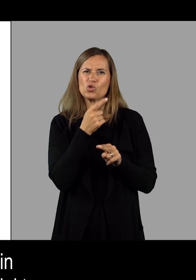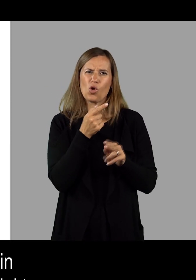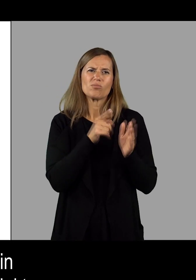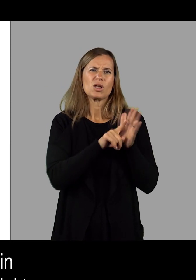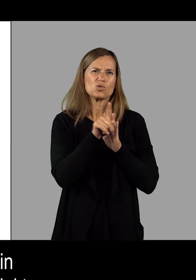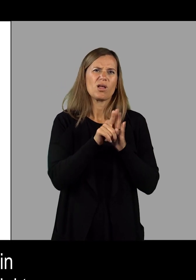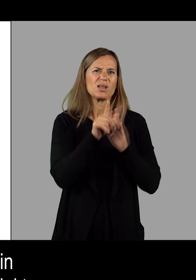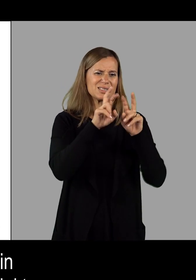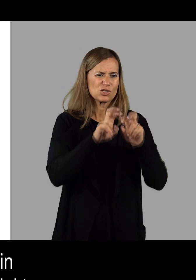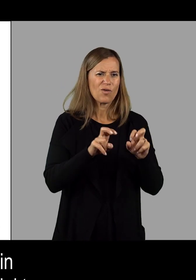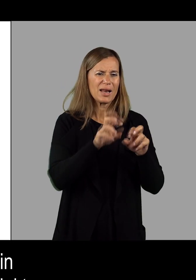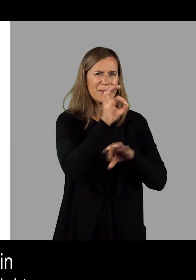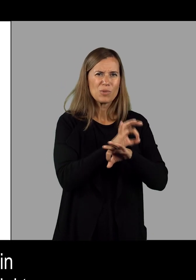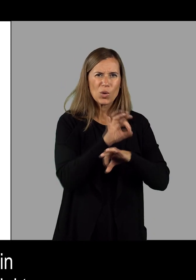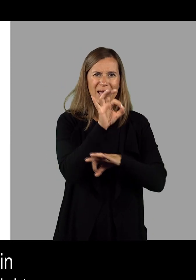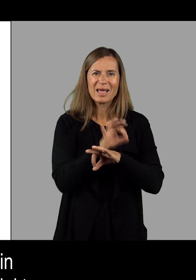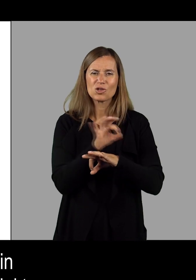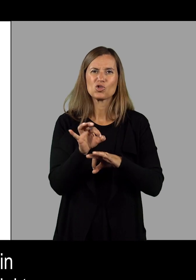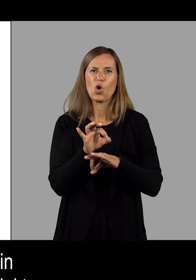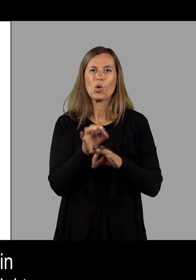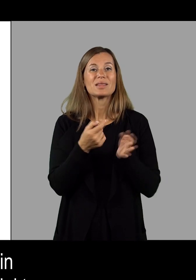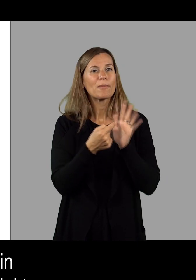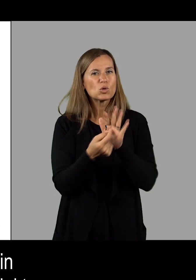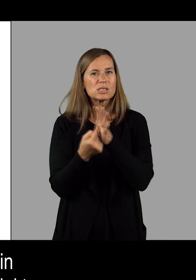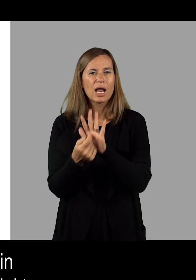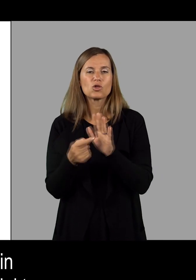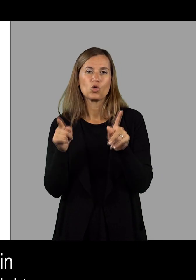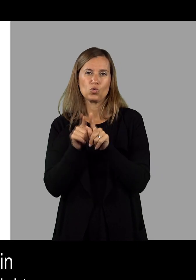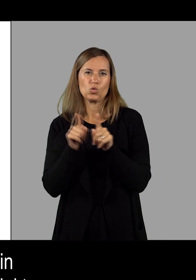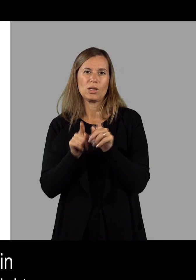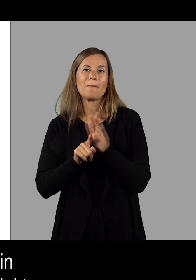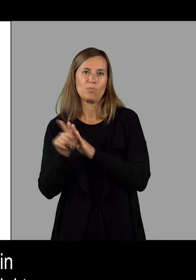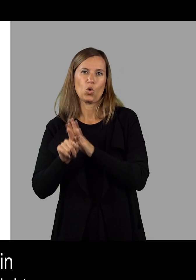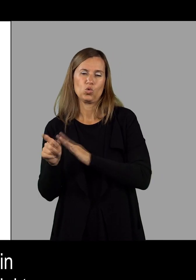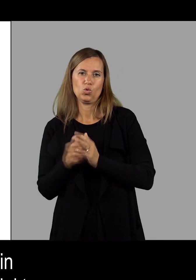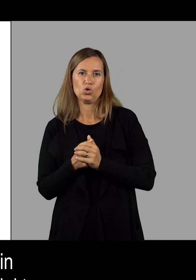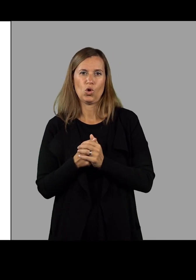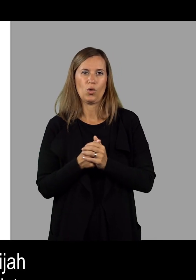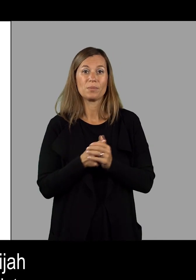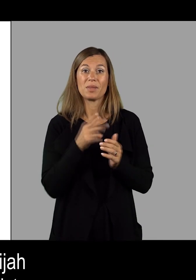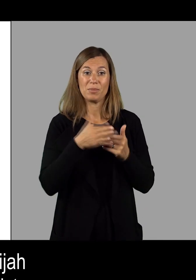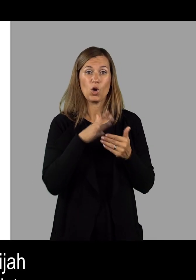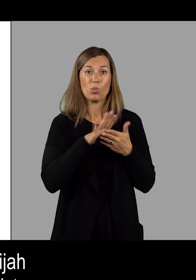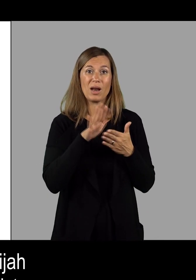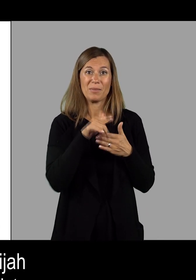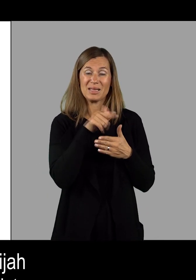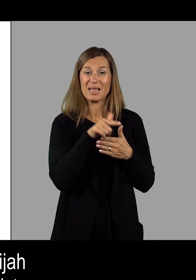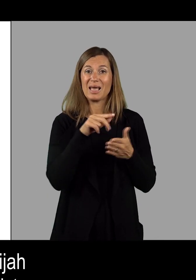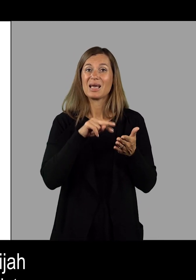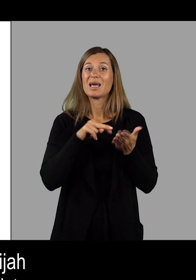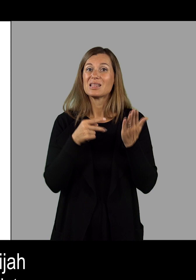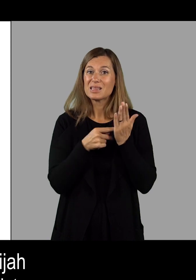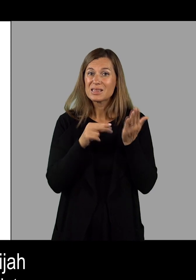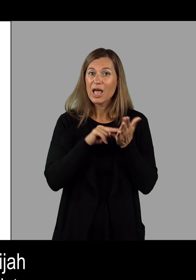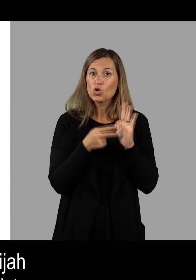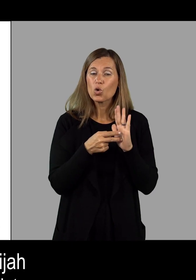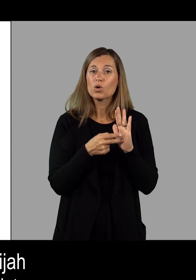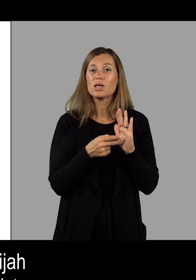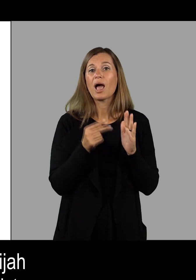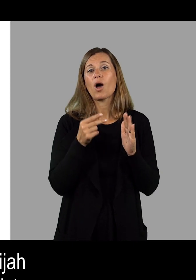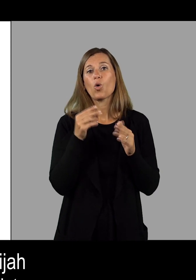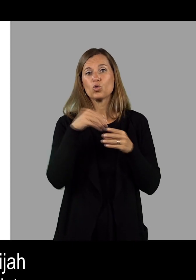raziskovalnih projektov in demonstratorjev, pa tudi produktov. Po uporabljenih tehnologijah pregled